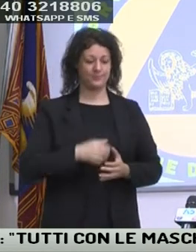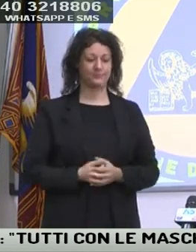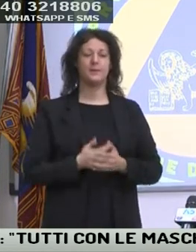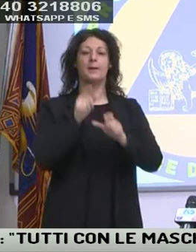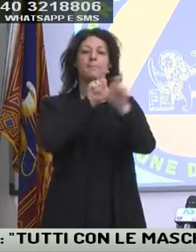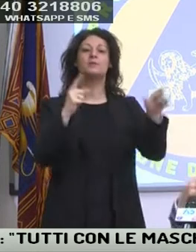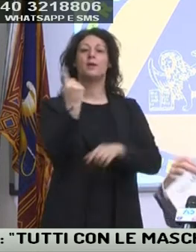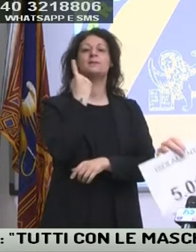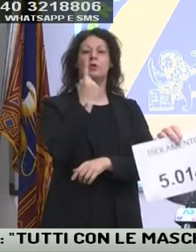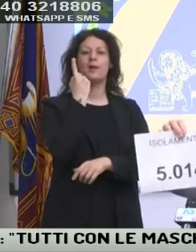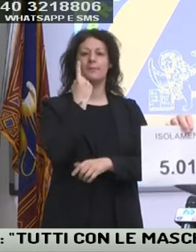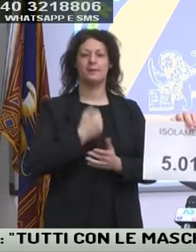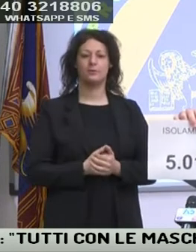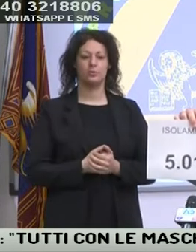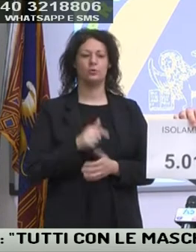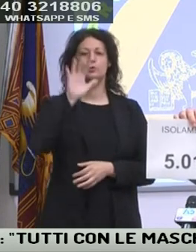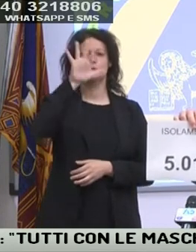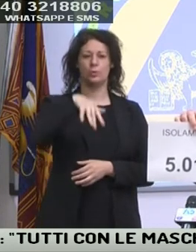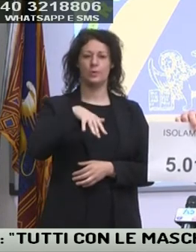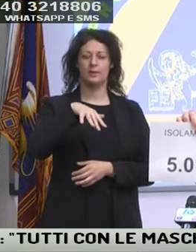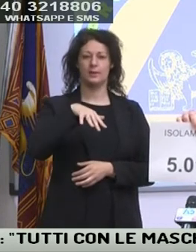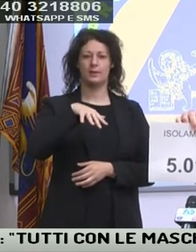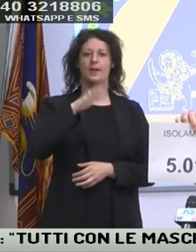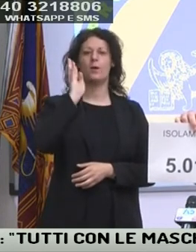L'isolamento, le persone in isolamento sono 5.014,